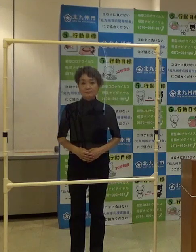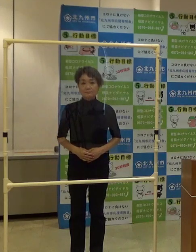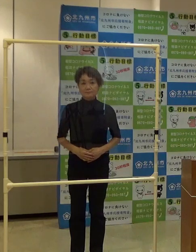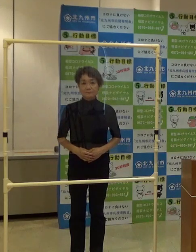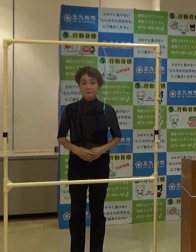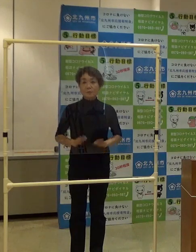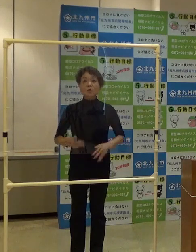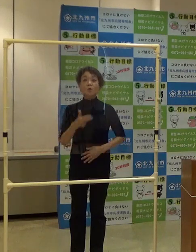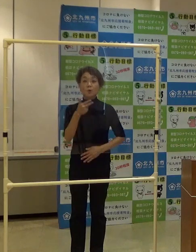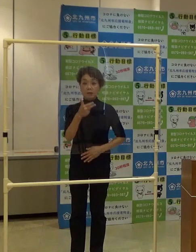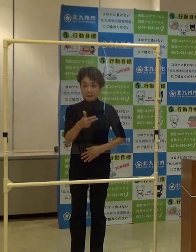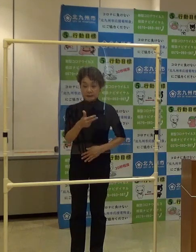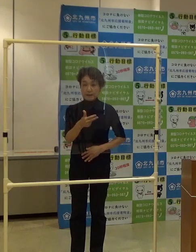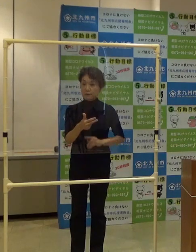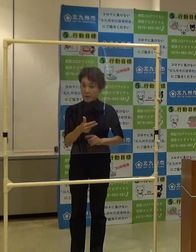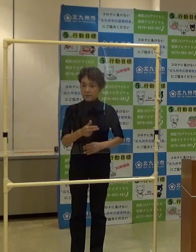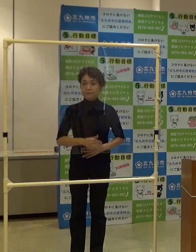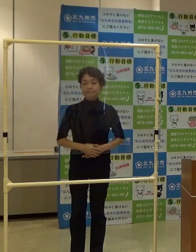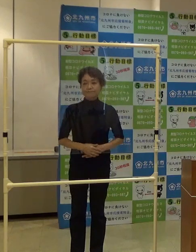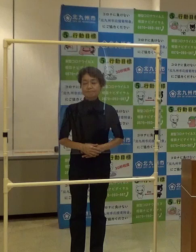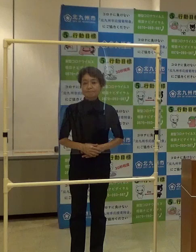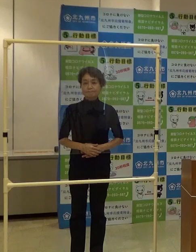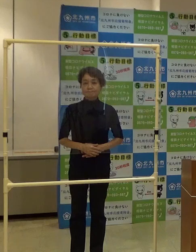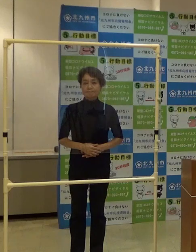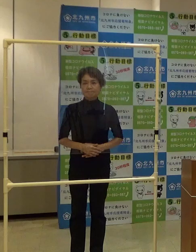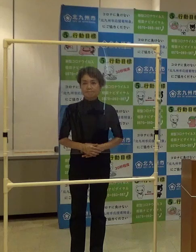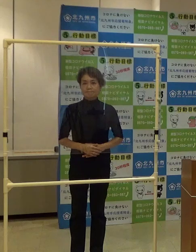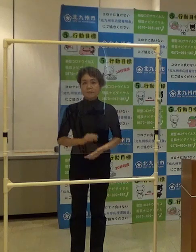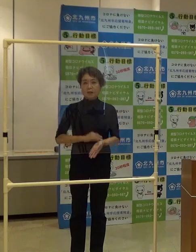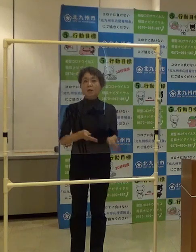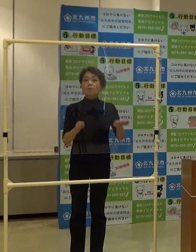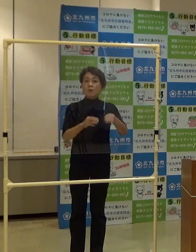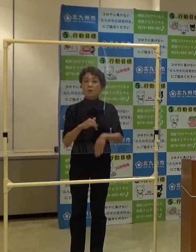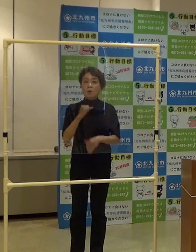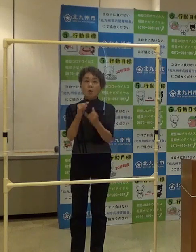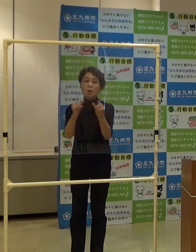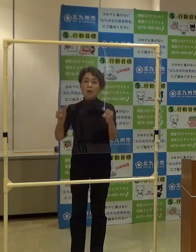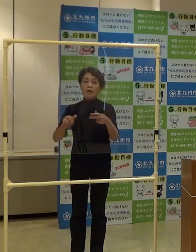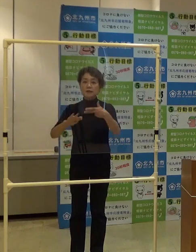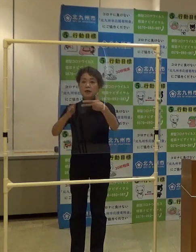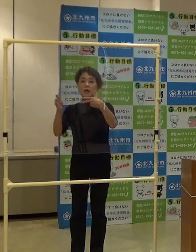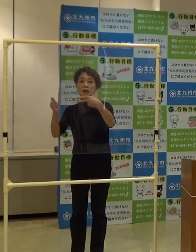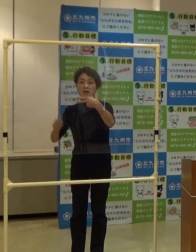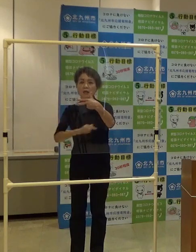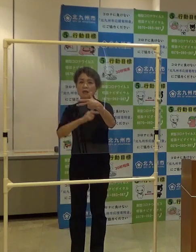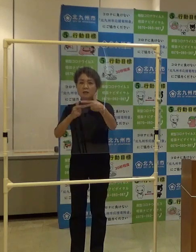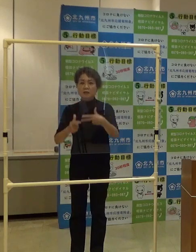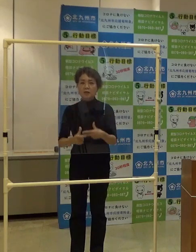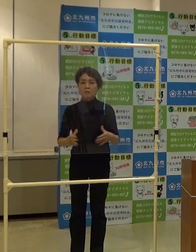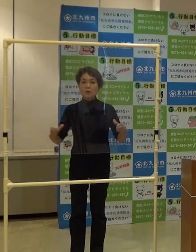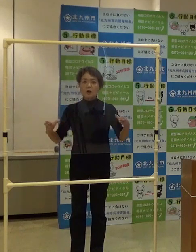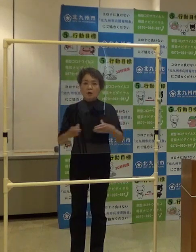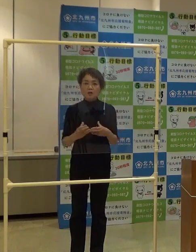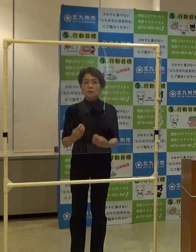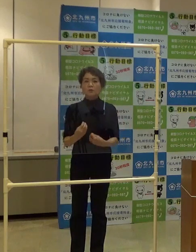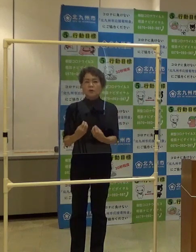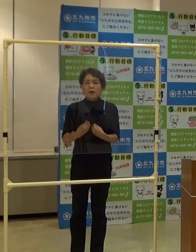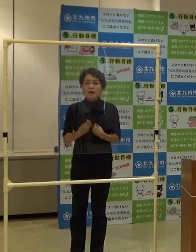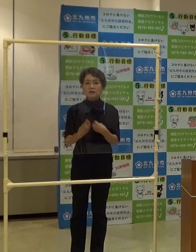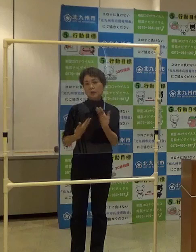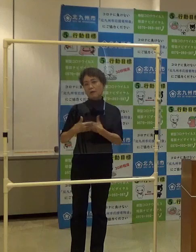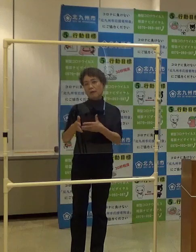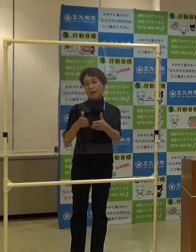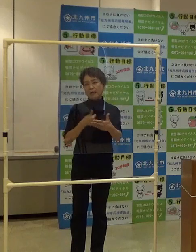本市におきましては、すでに病院、高齢者施設などで集団感染を経験するな